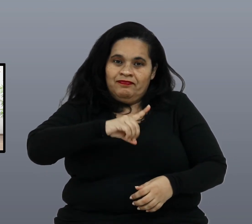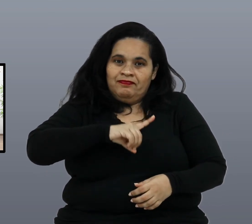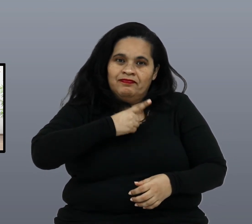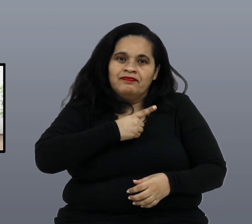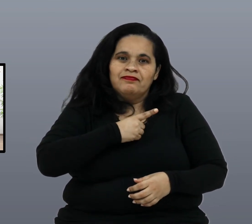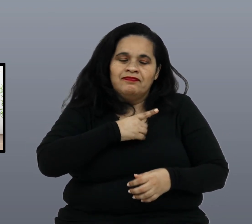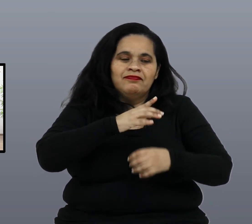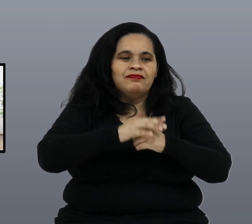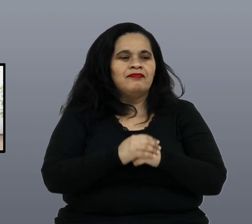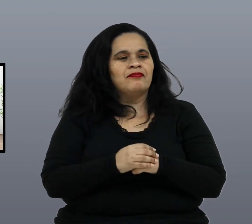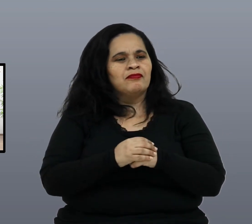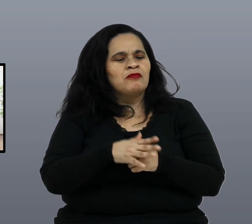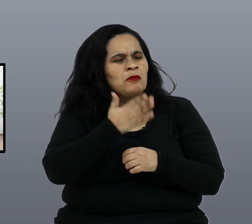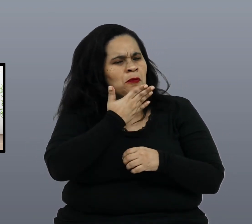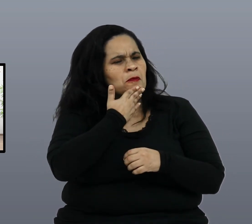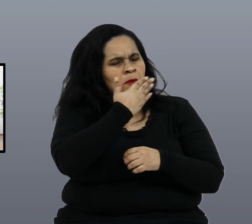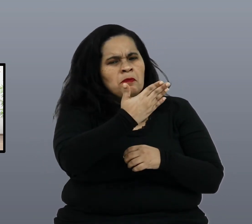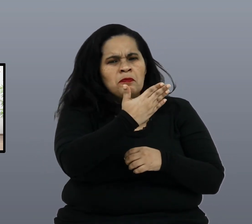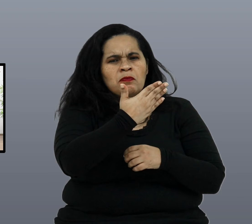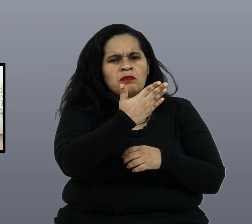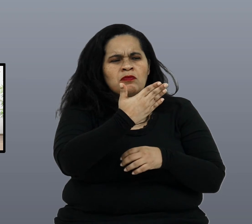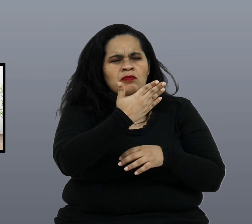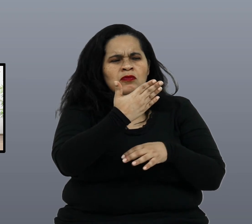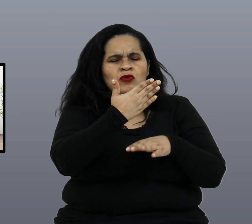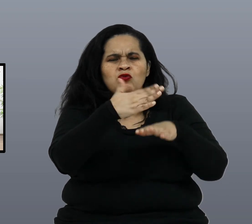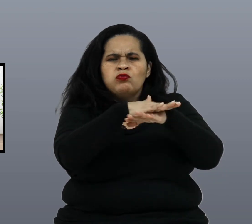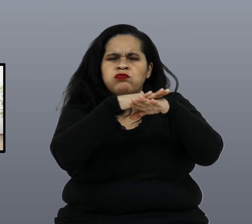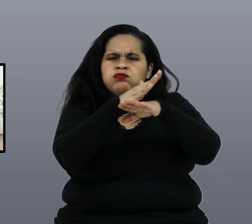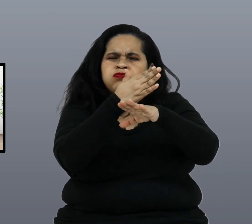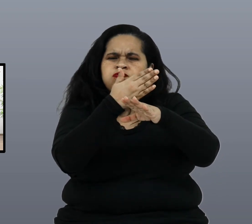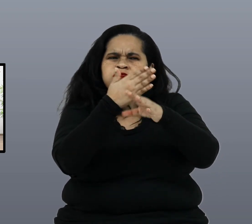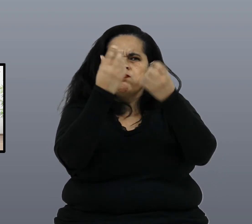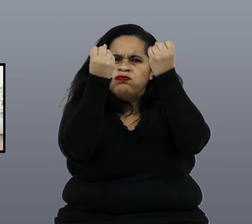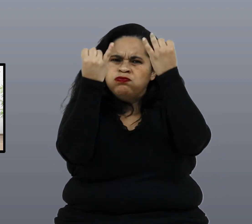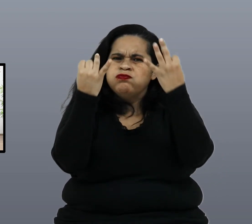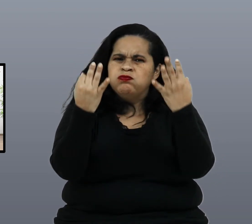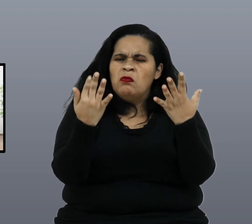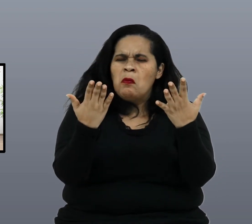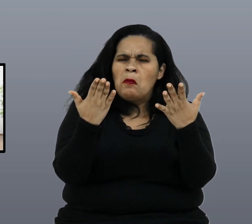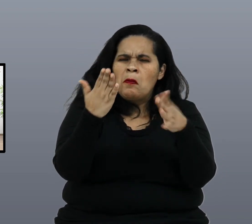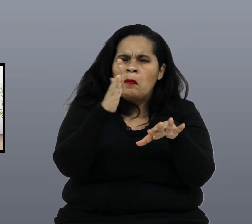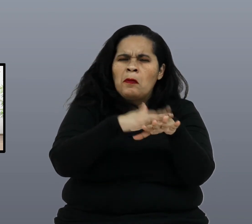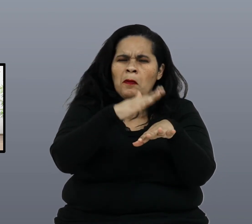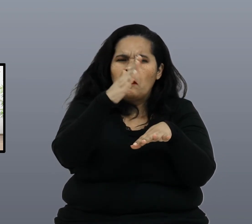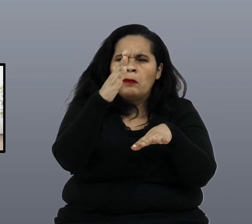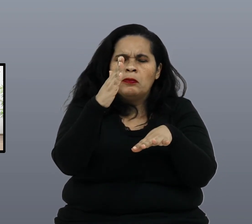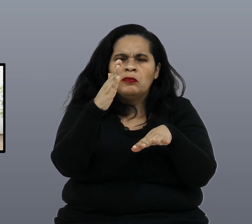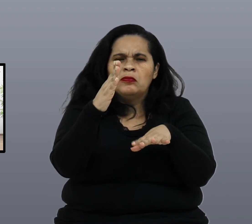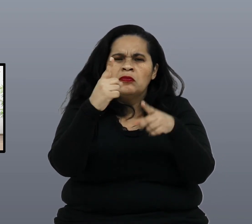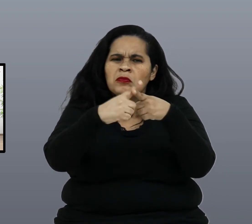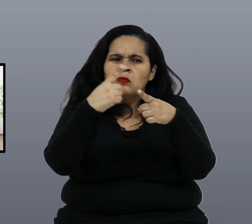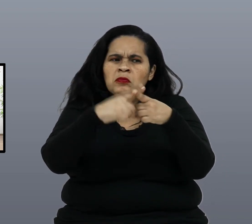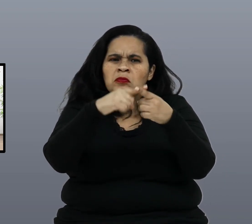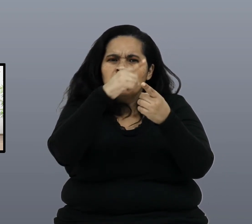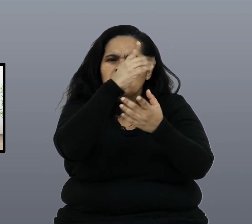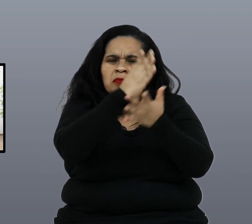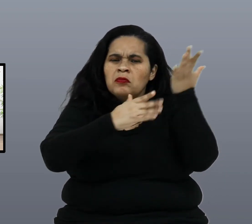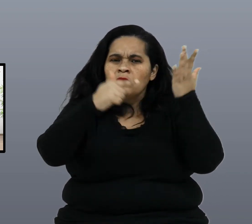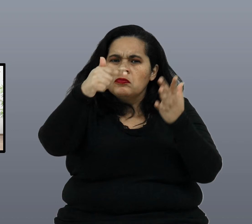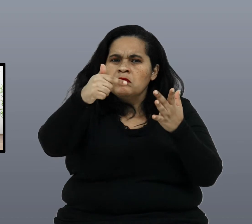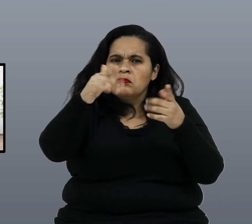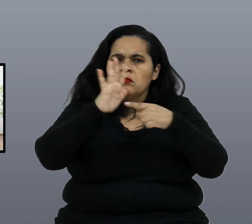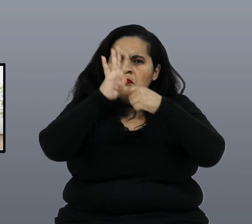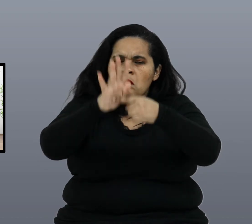senhor puder comentar um pouco para a gente também, e de repente até ressaltar, parece que até os animais do capítulo 7 são vistos